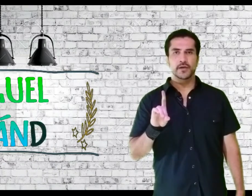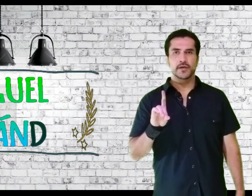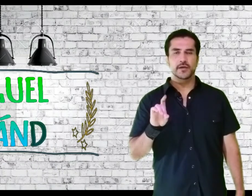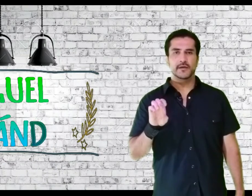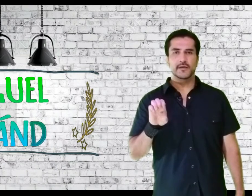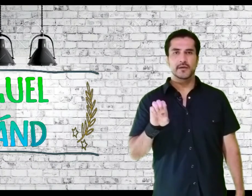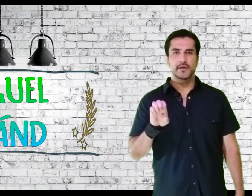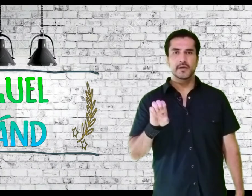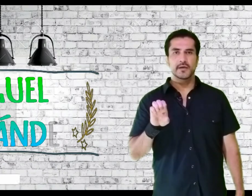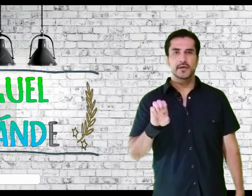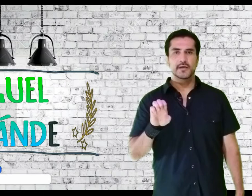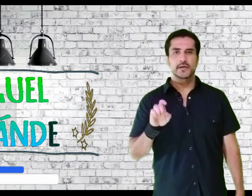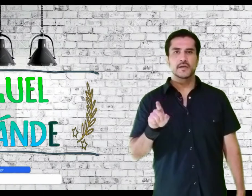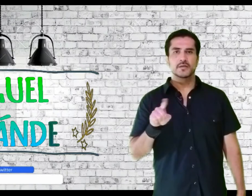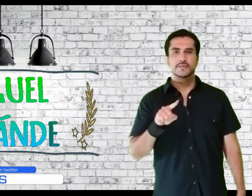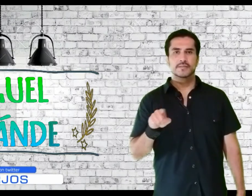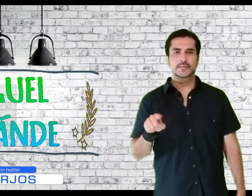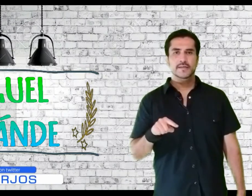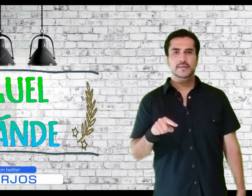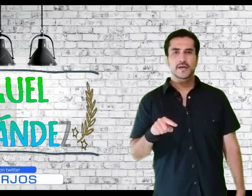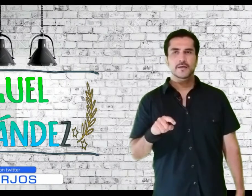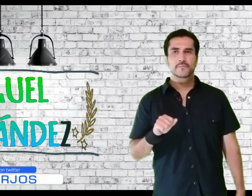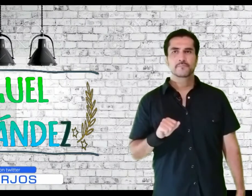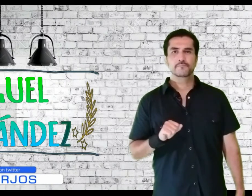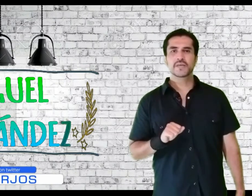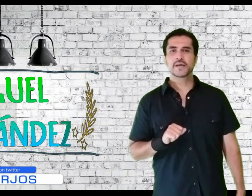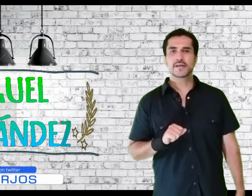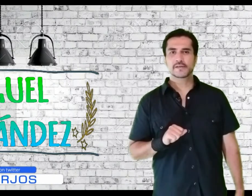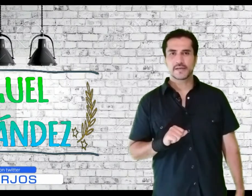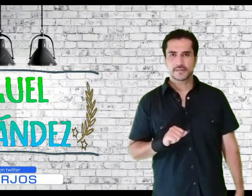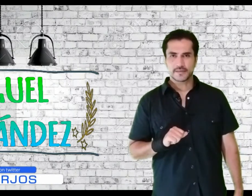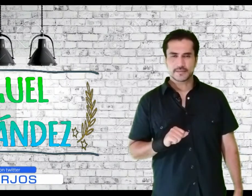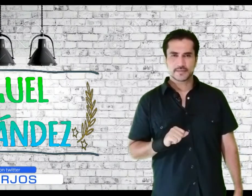D, E, Z, Miguel Hernández.